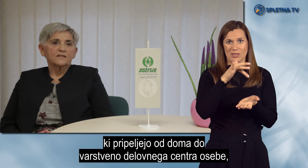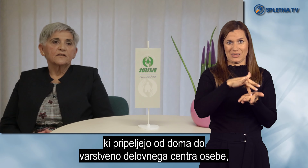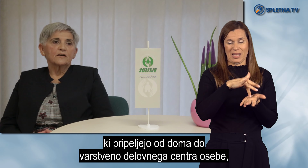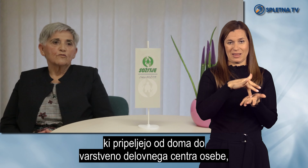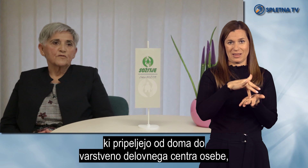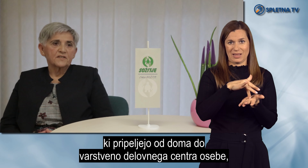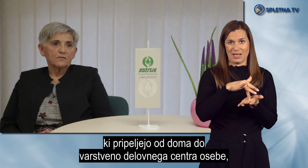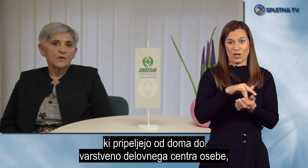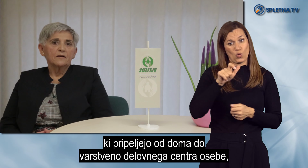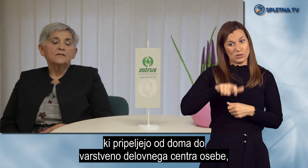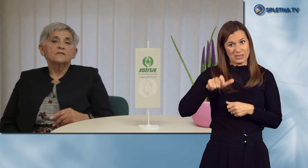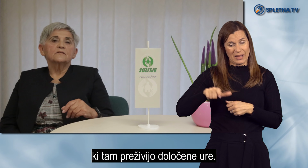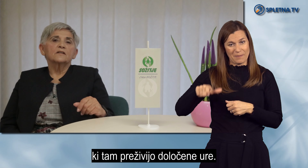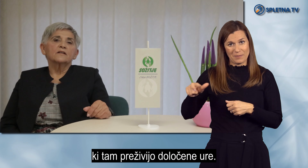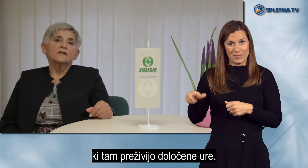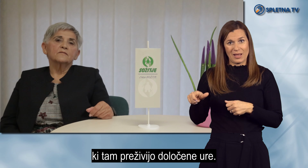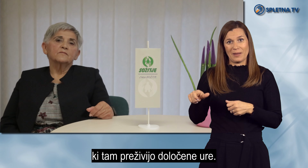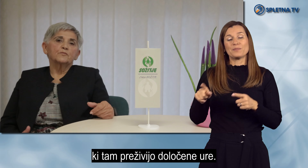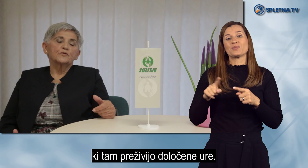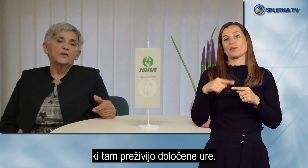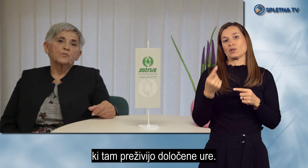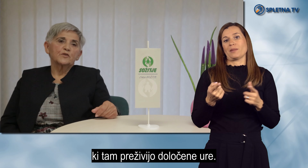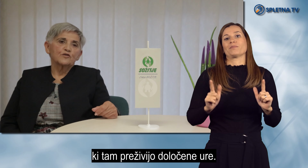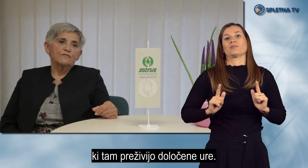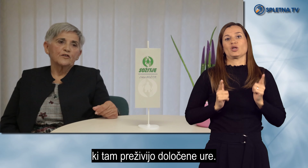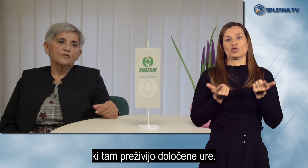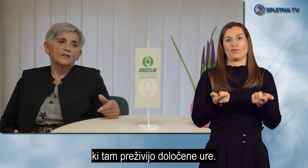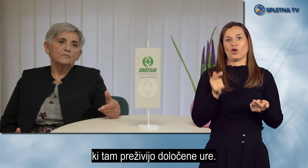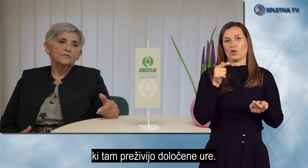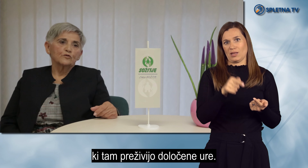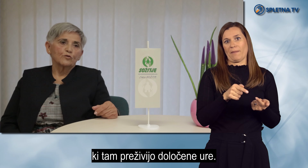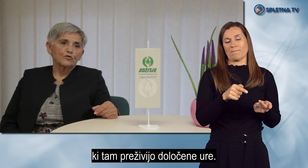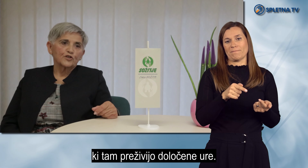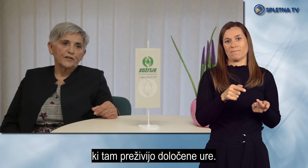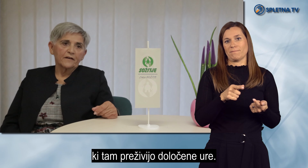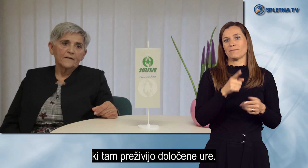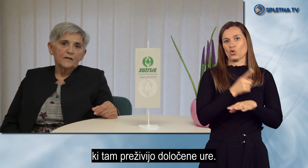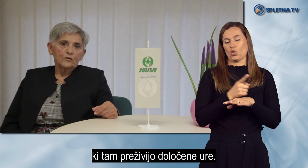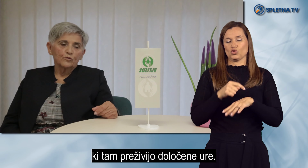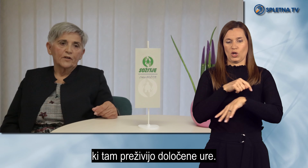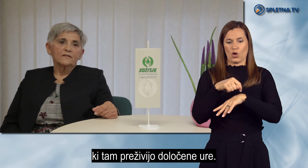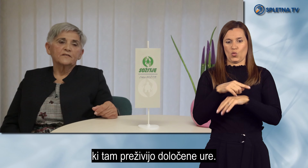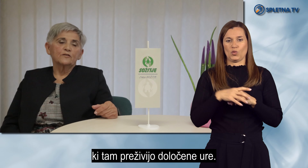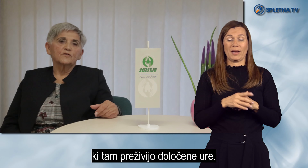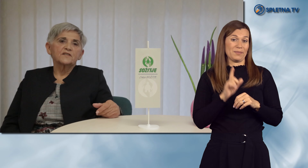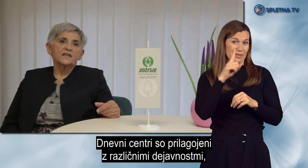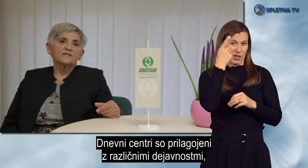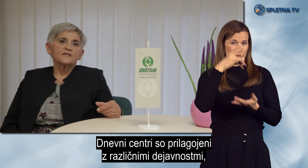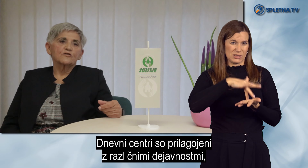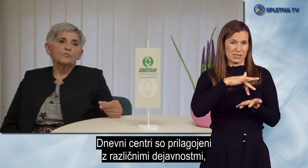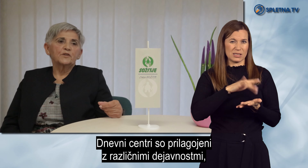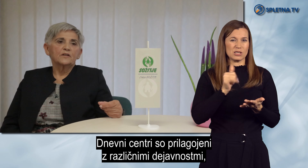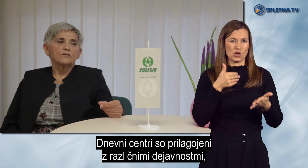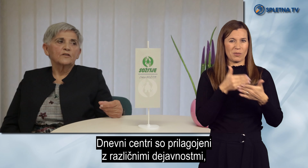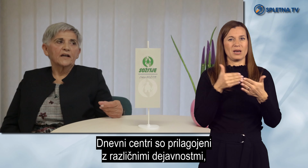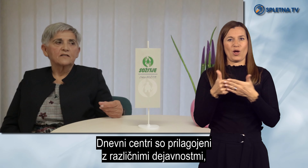varstveno-delovnega centra osebe, katerih potem preživijo tam določene ure. Dnevni